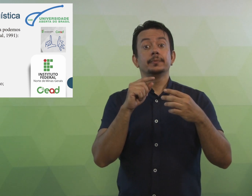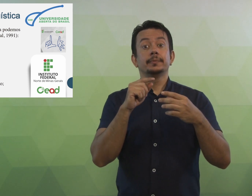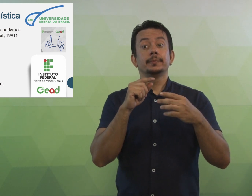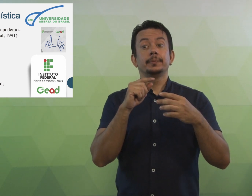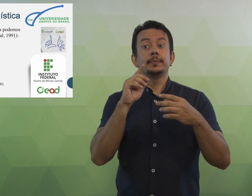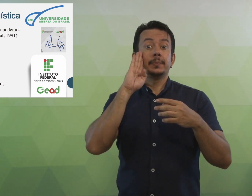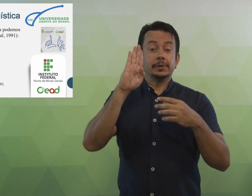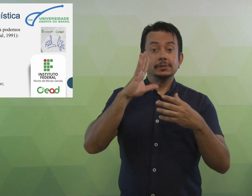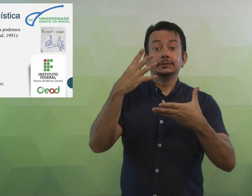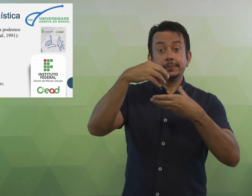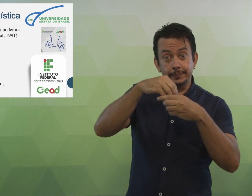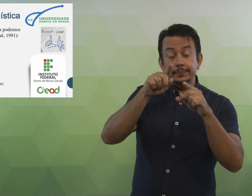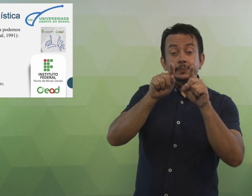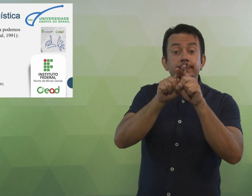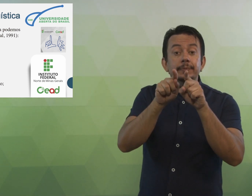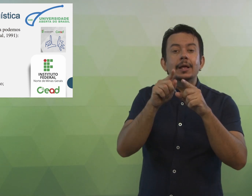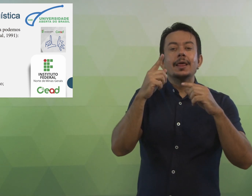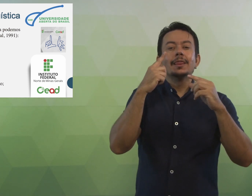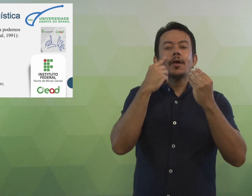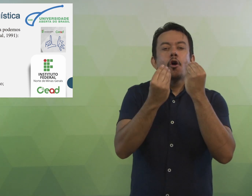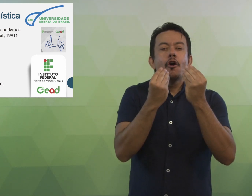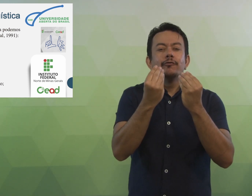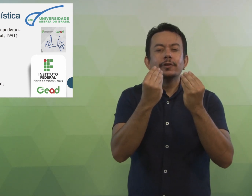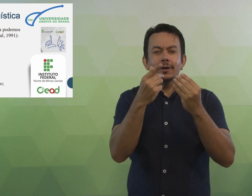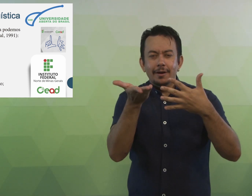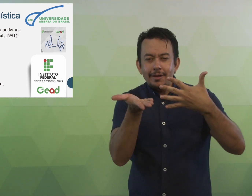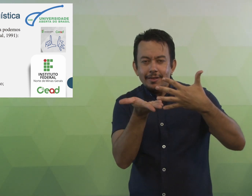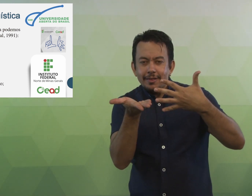sendo efetuados de forma correta.